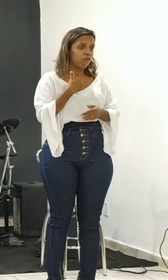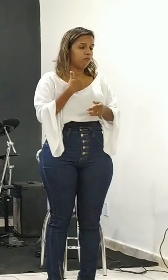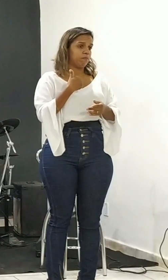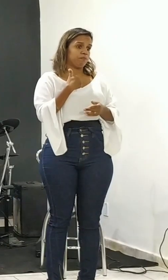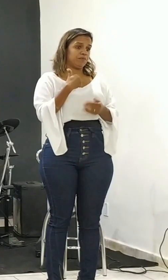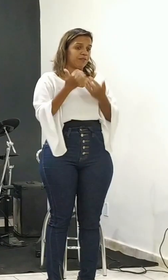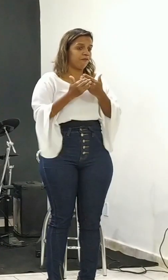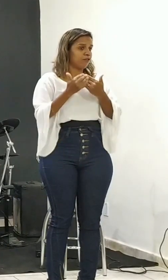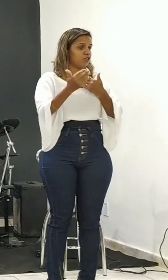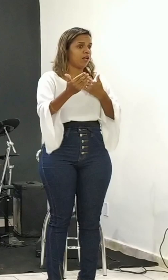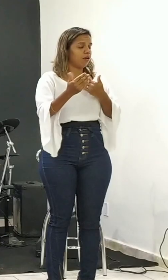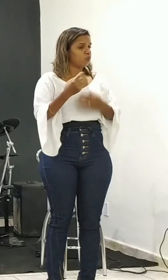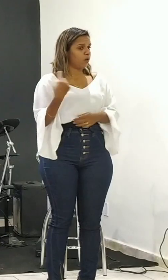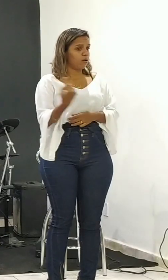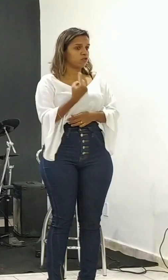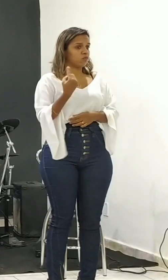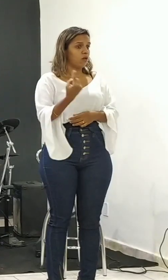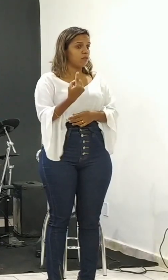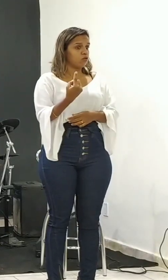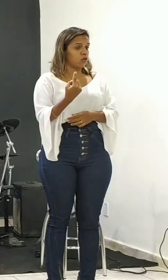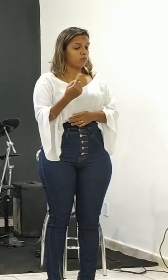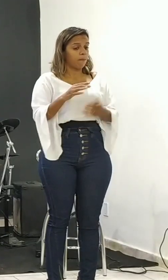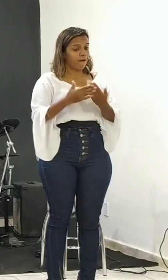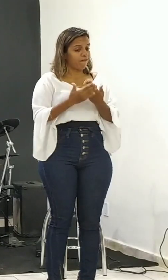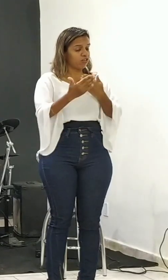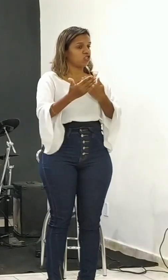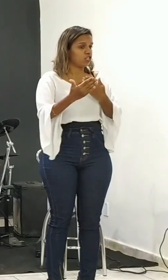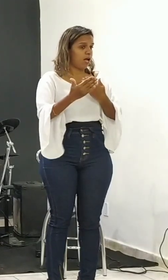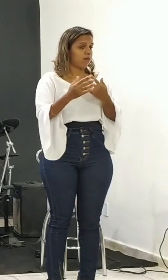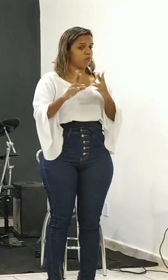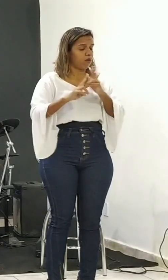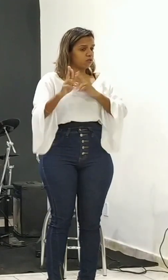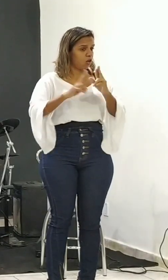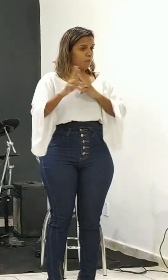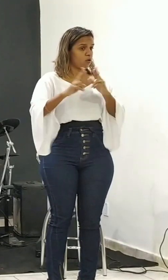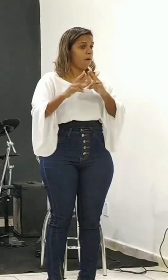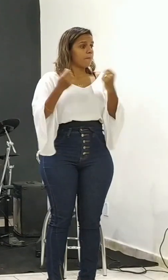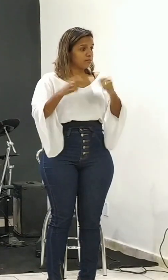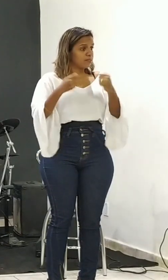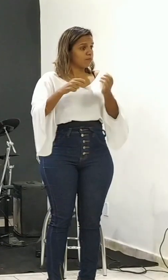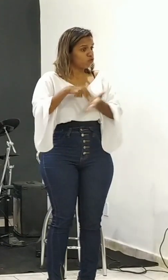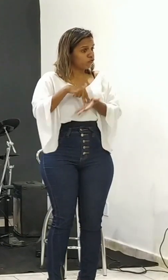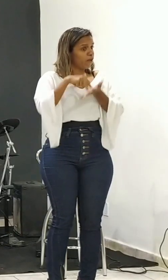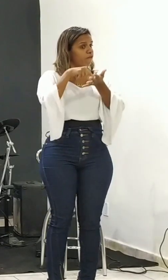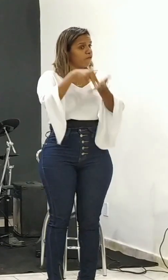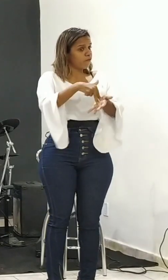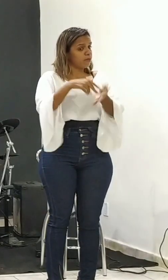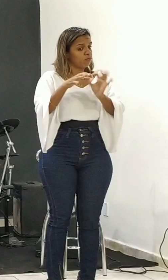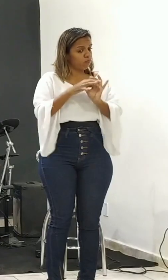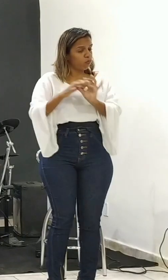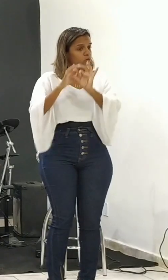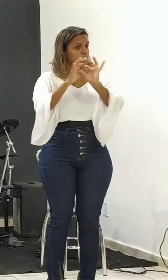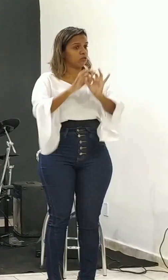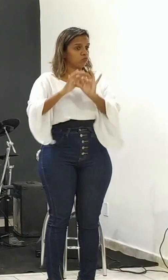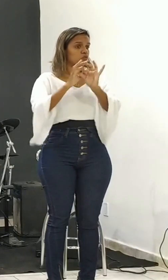do relacionamento, a gente tem que permanecer, porque quando nós permanecemos e deixamos